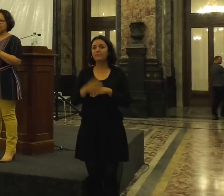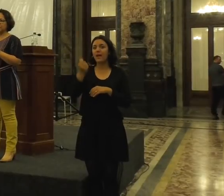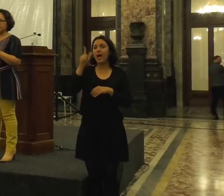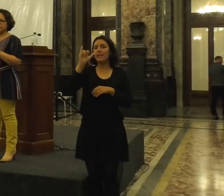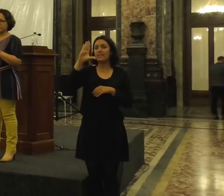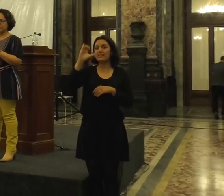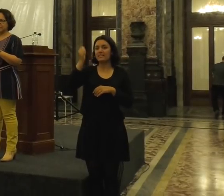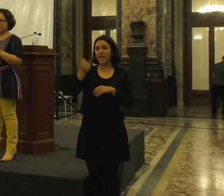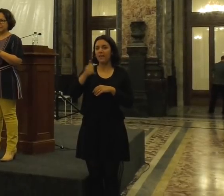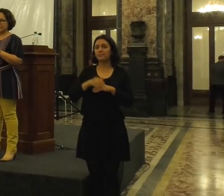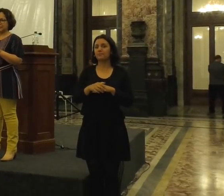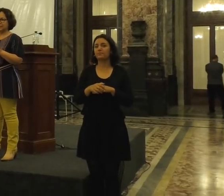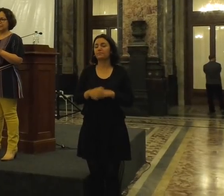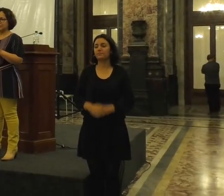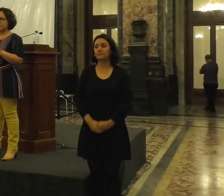Alicia.